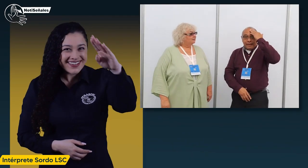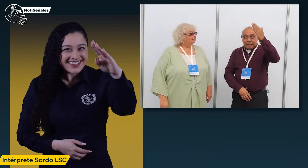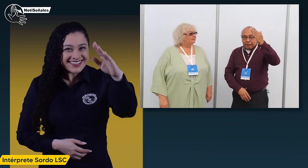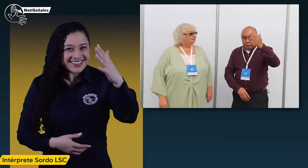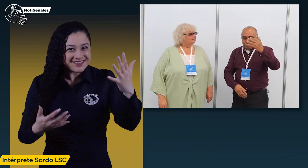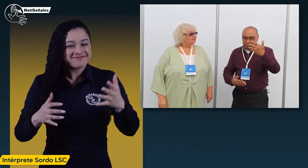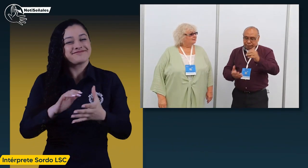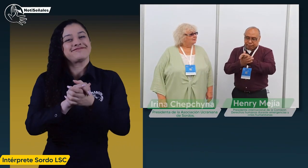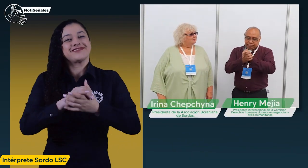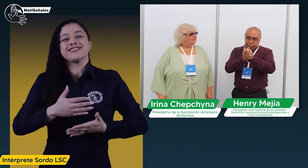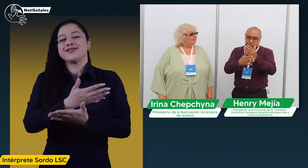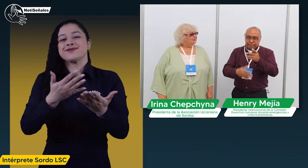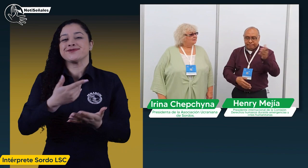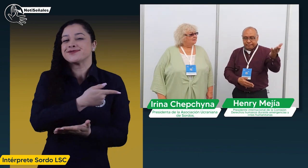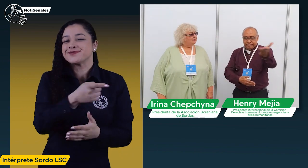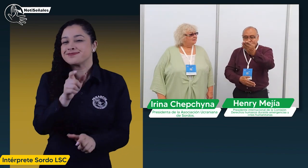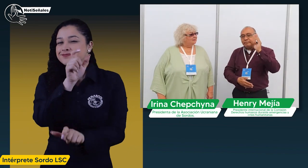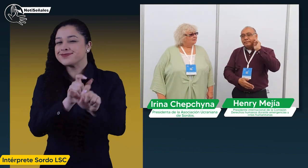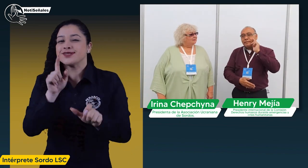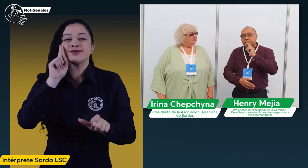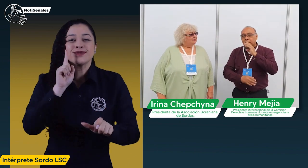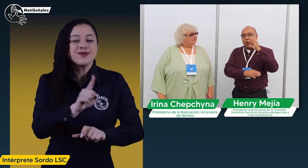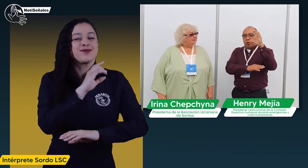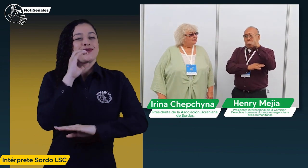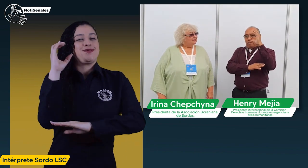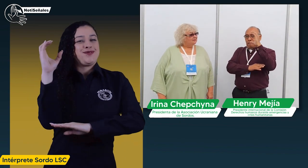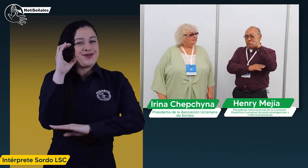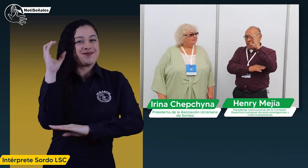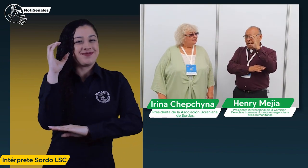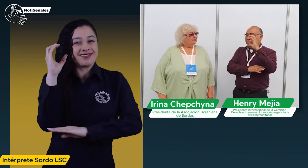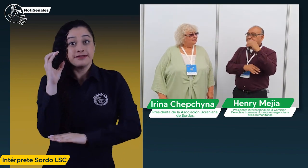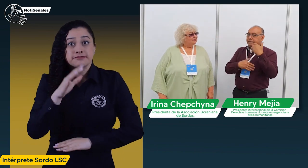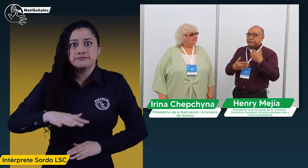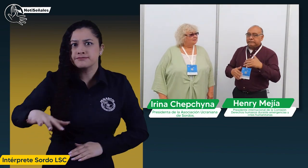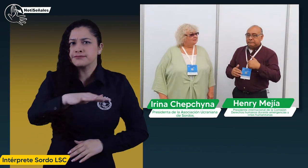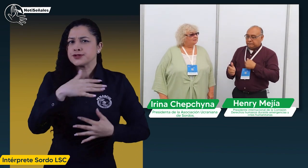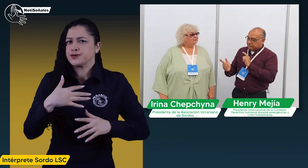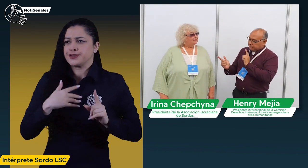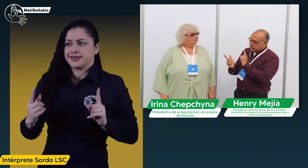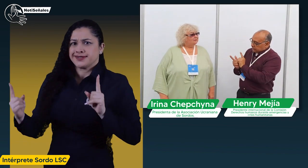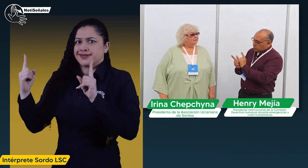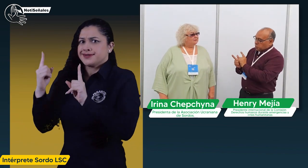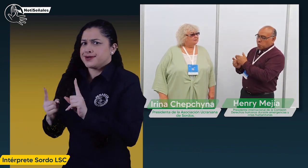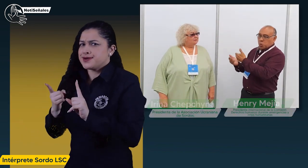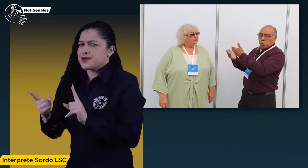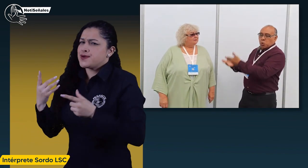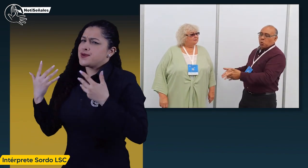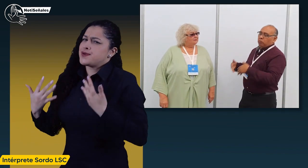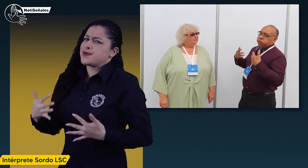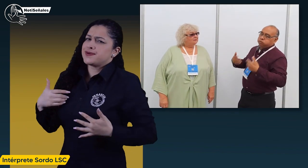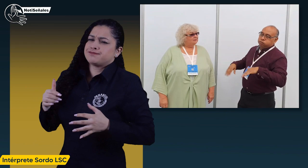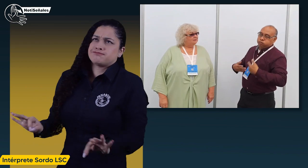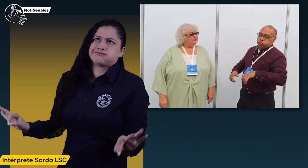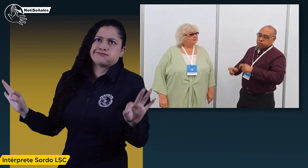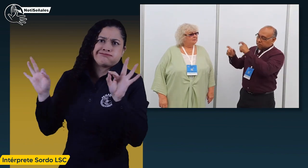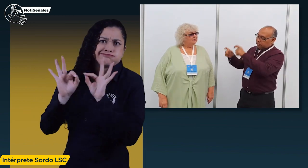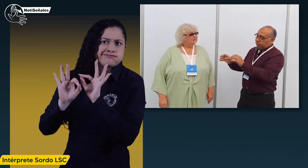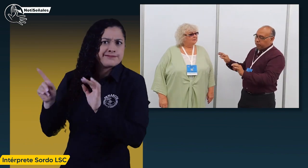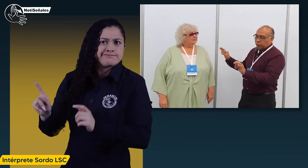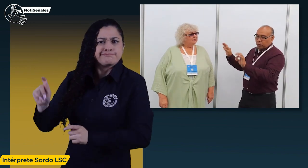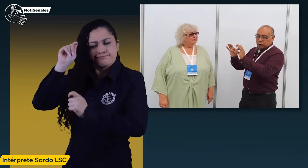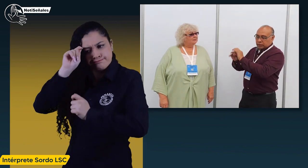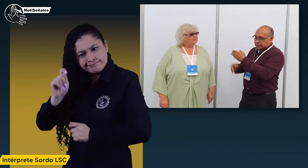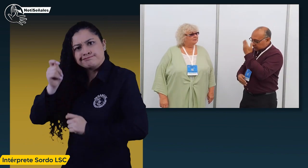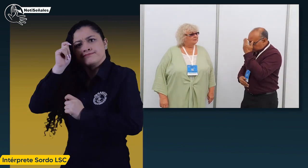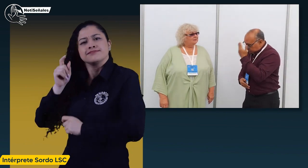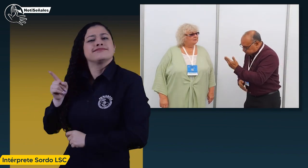Hola un saludo a todas las personas sordas de Colombia me acompaña en este espacio alguien muy importante alguien